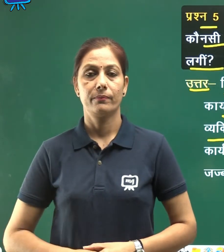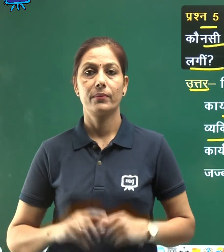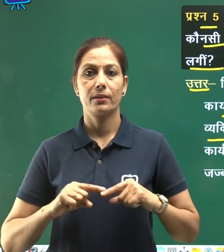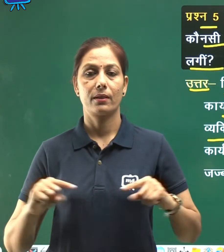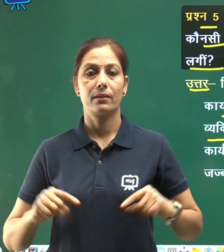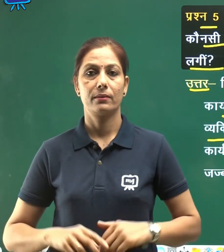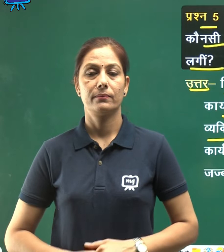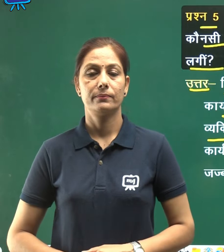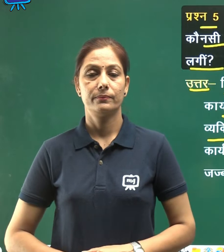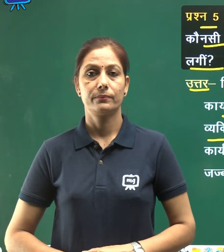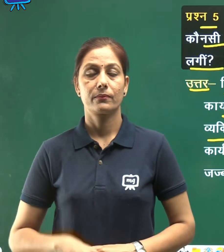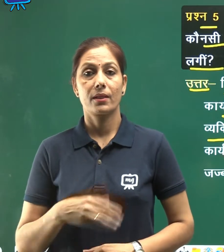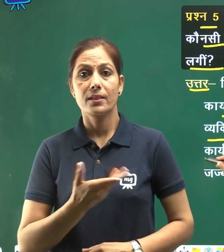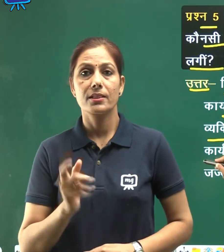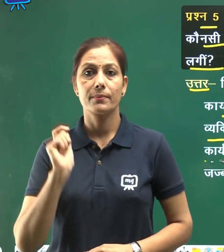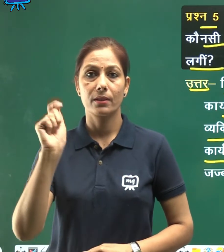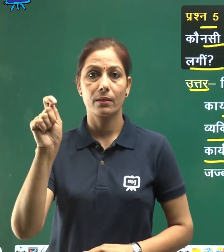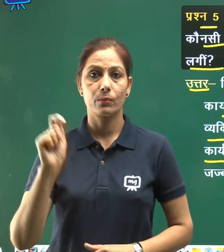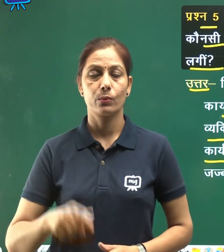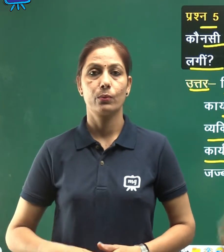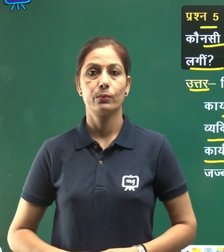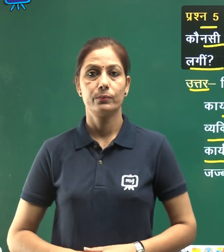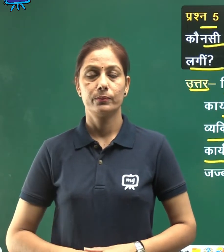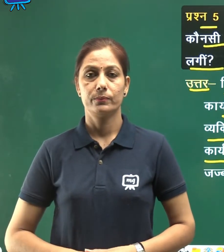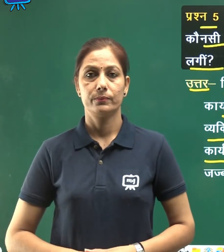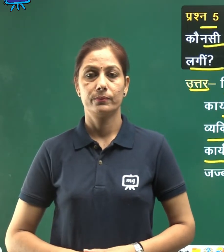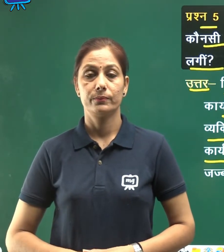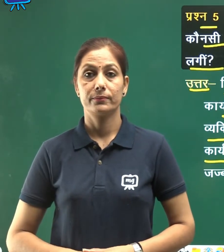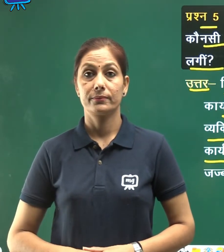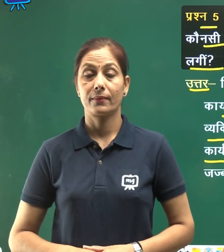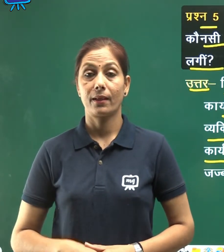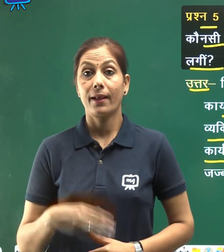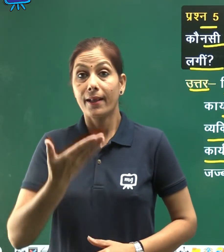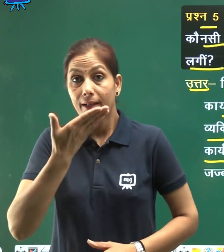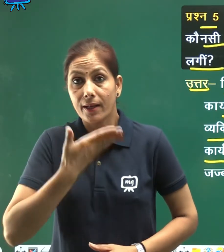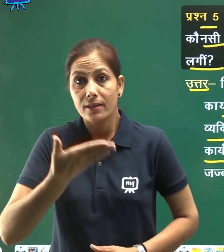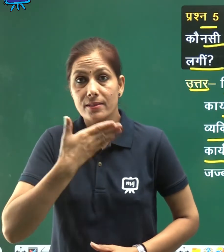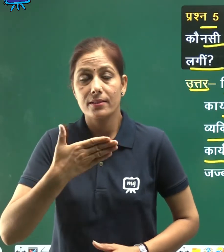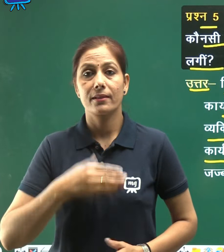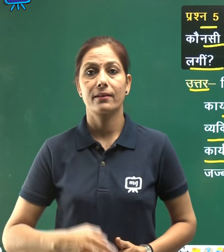तथा किसी भी कार्य को करके सीखने का